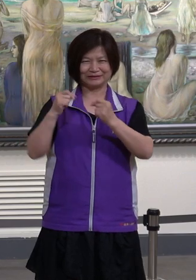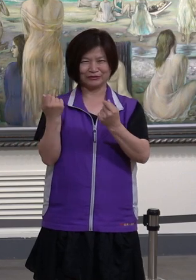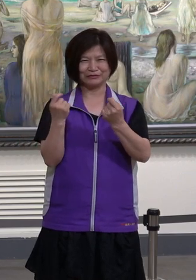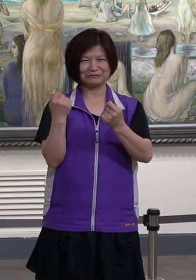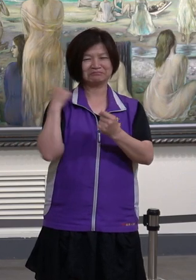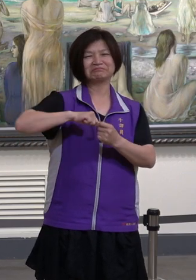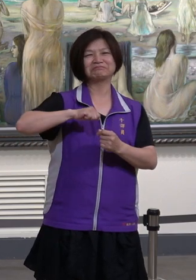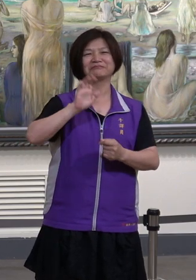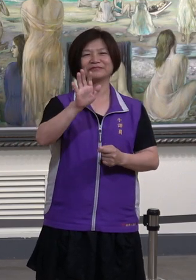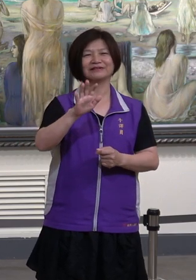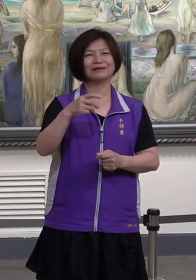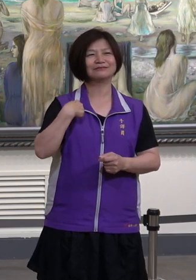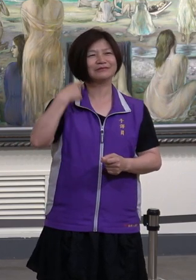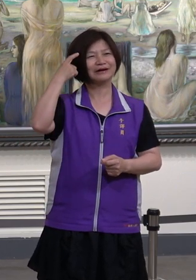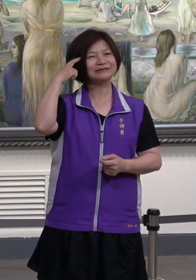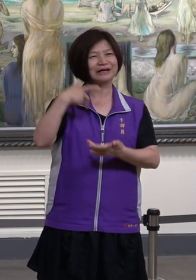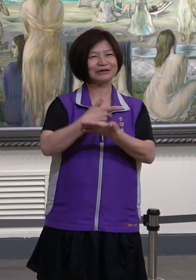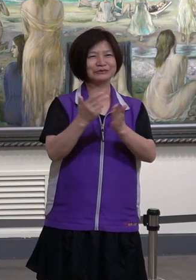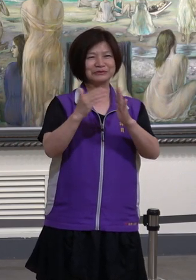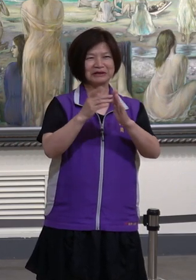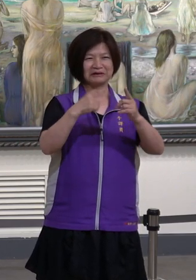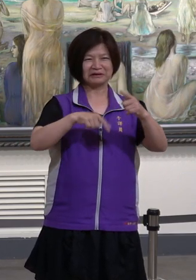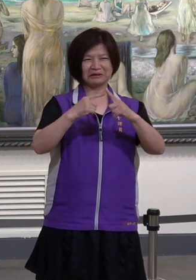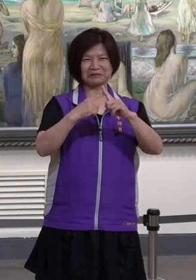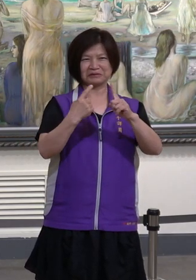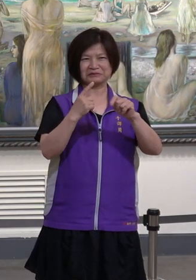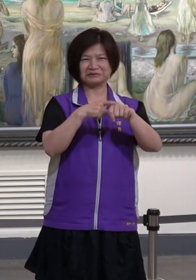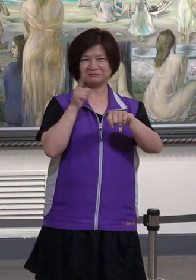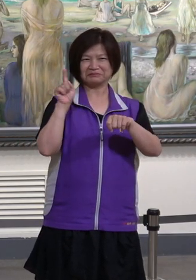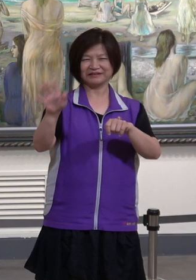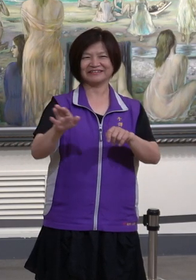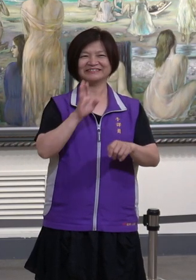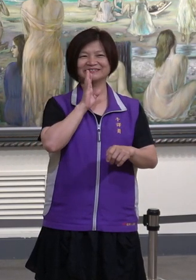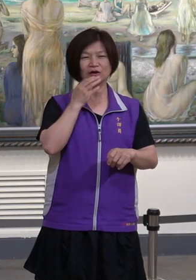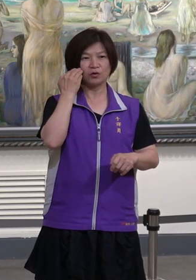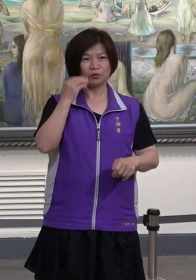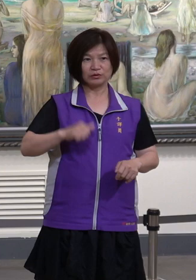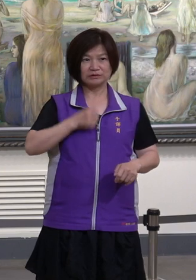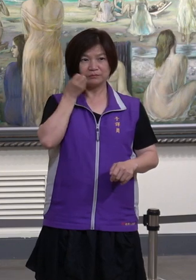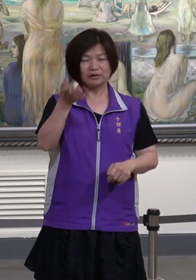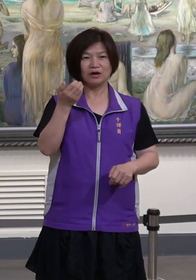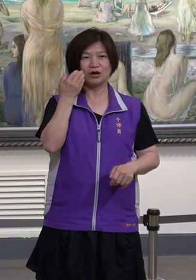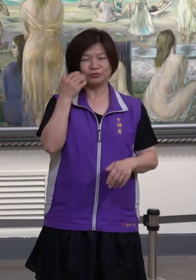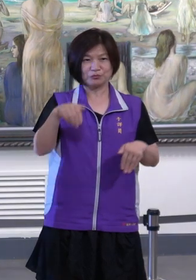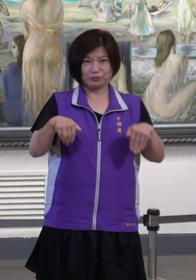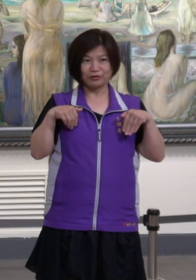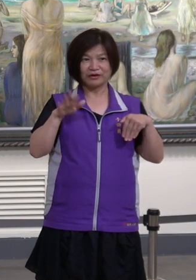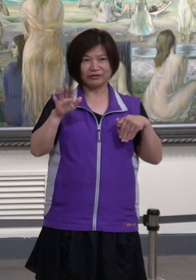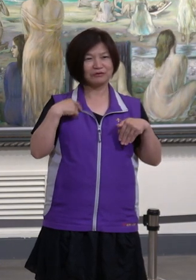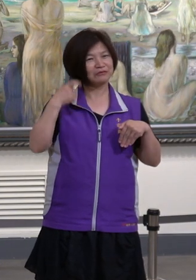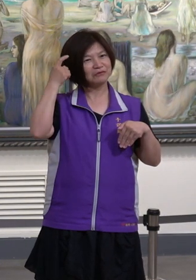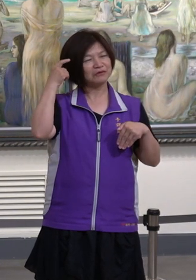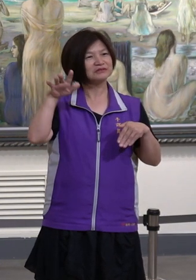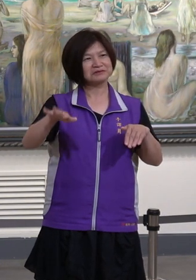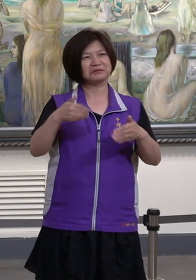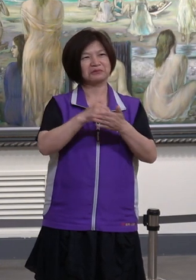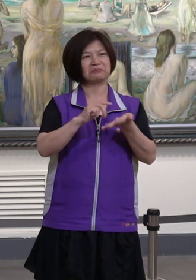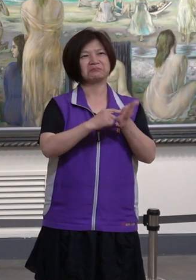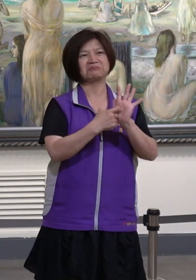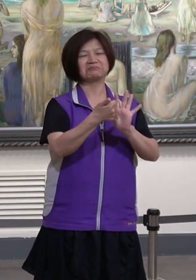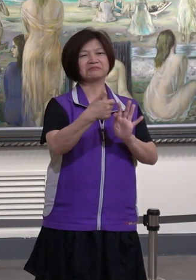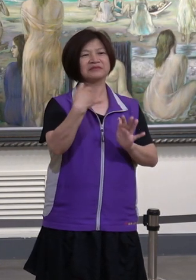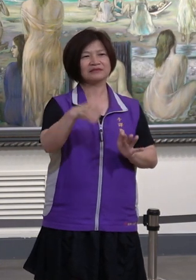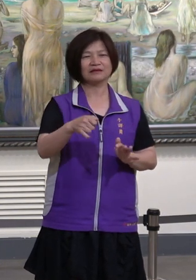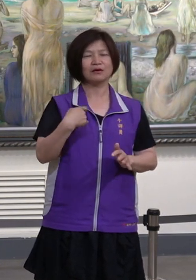另外一个呢，更是一位艺术家具有的性格。所以说真的，如果他今天没有个性的话，他画不出人品来。第二